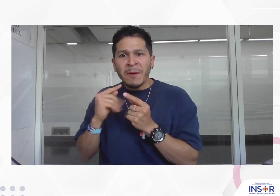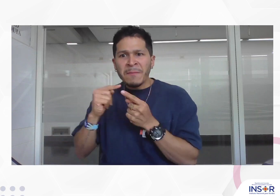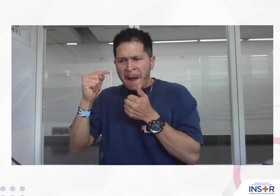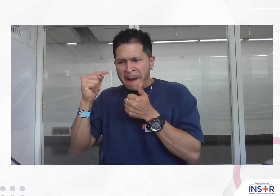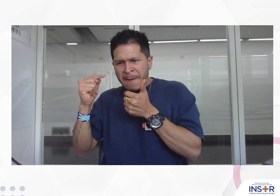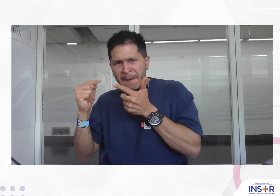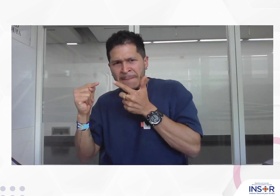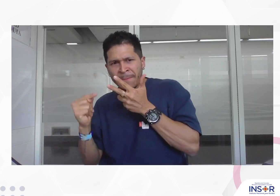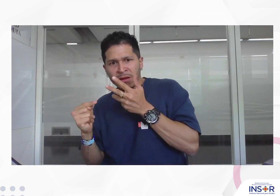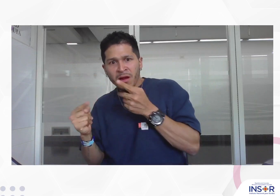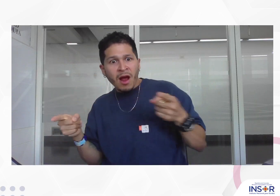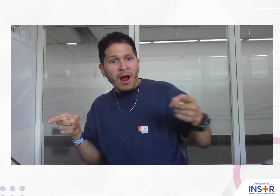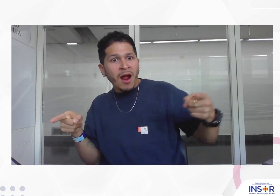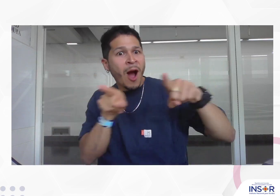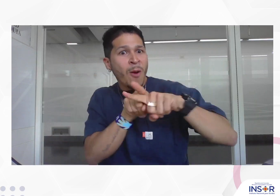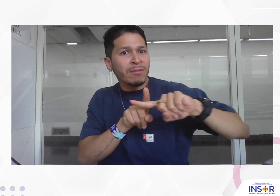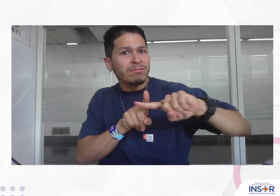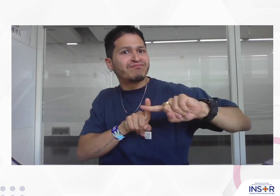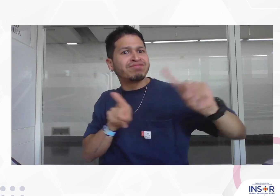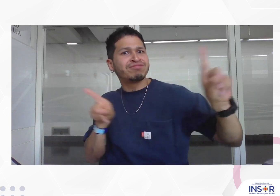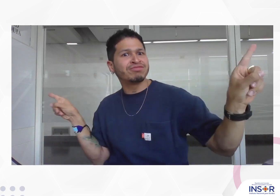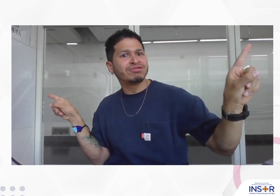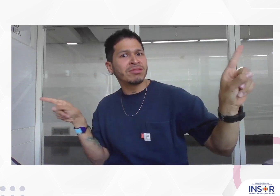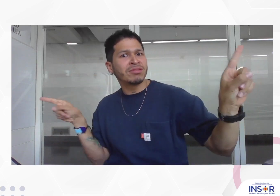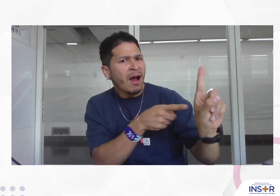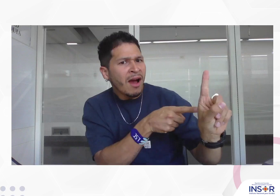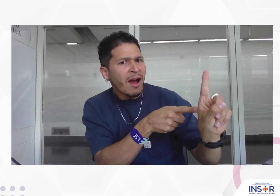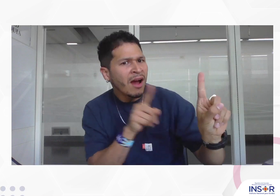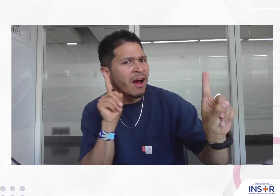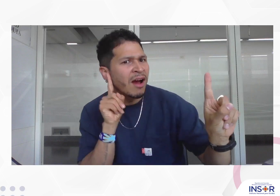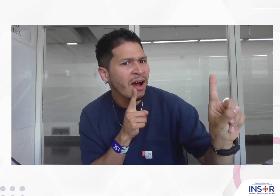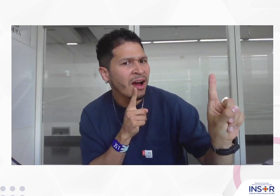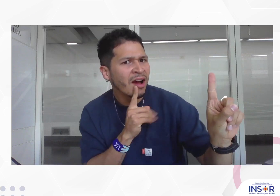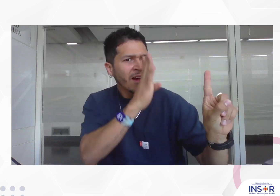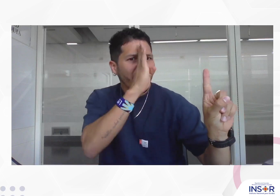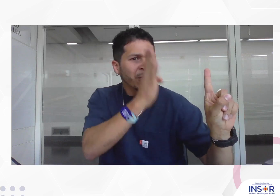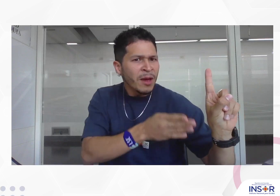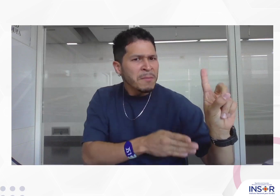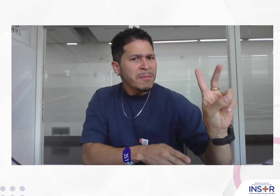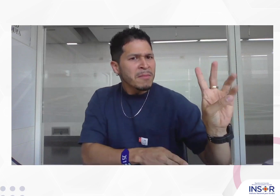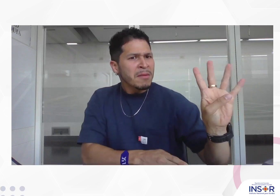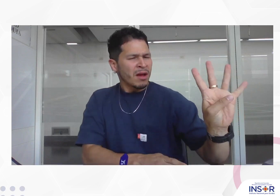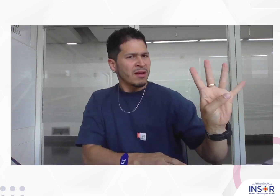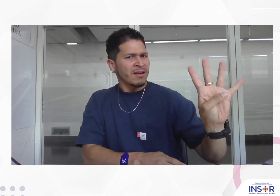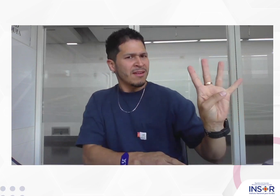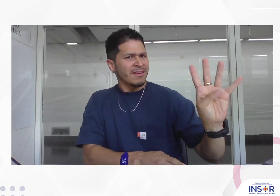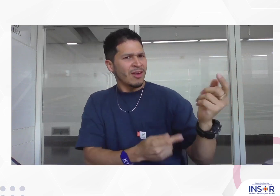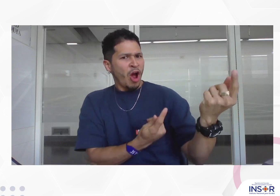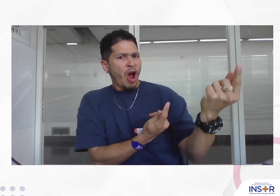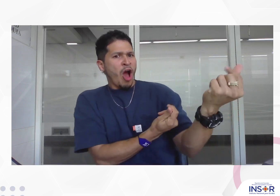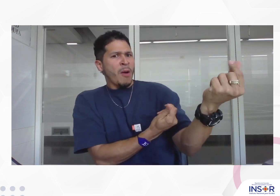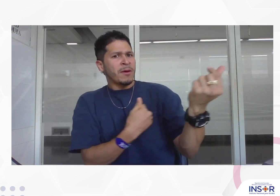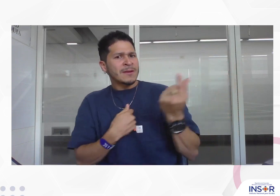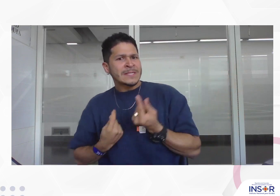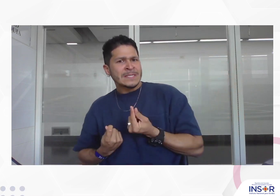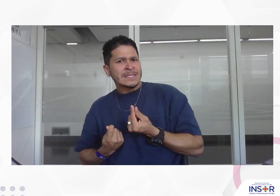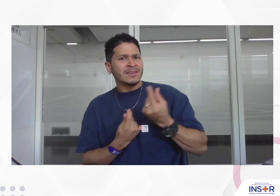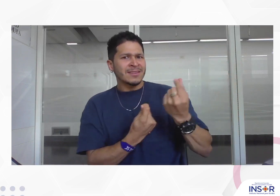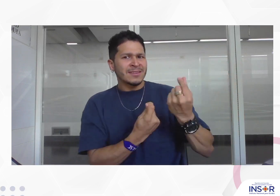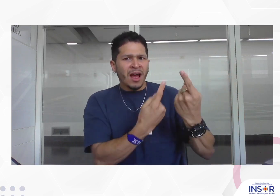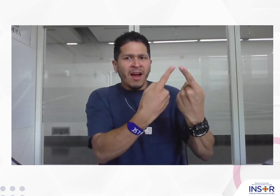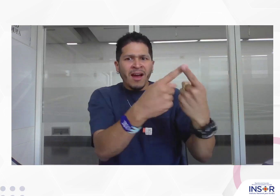vida de las personas sordas. Entonces vemos que una persona sorda que vive en una ciudad o en otra, que tiene una orientación sexual